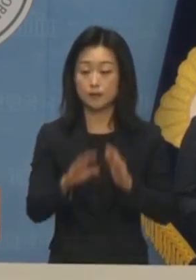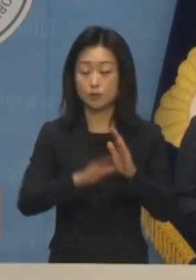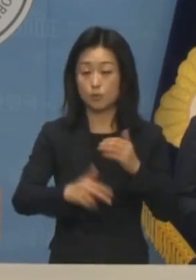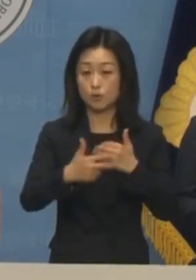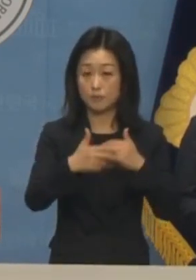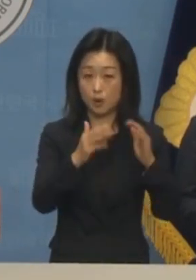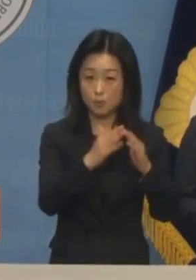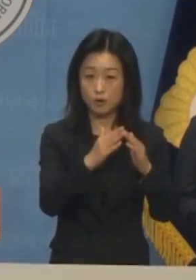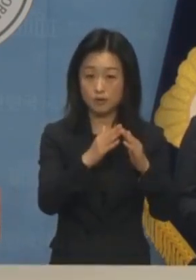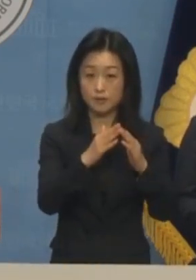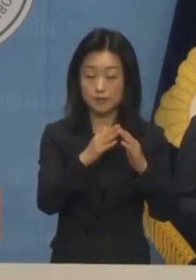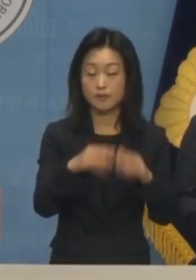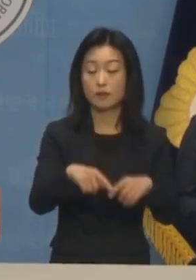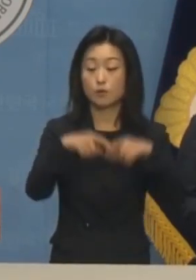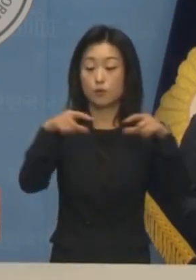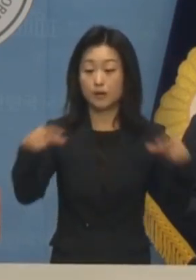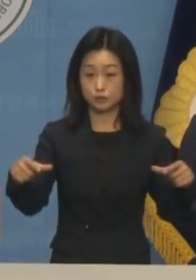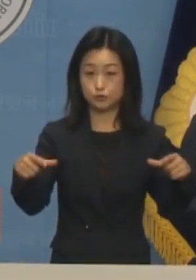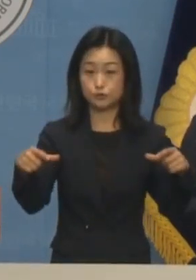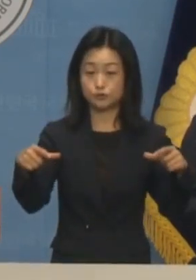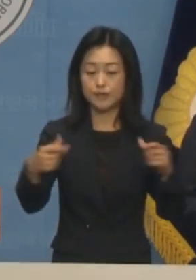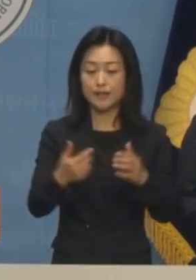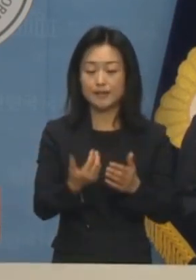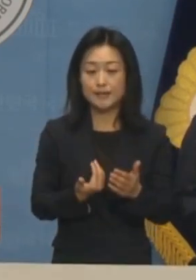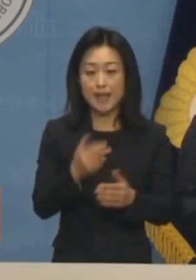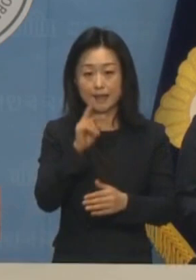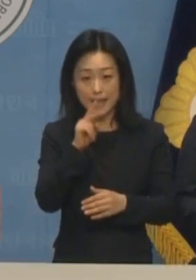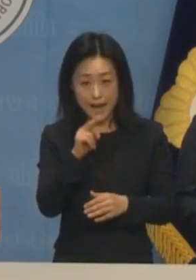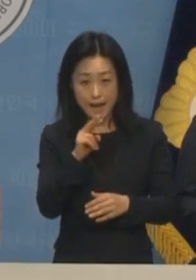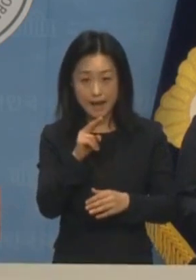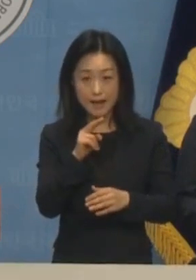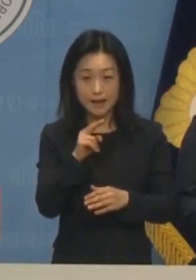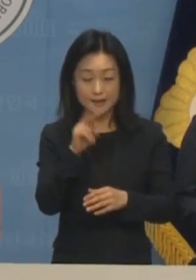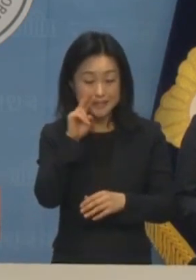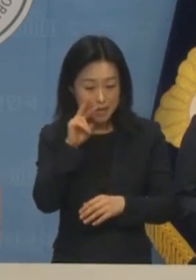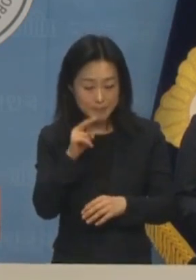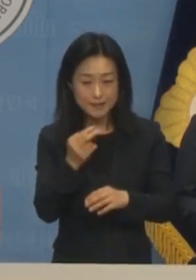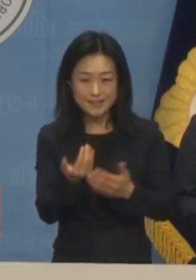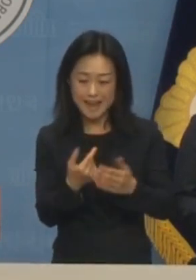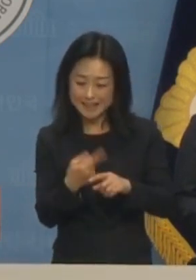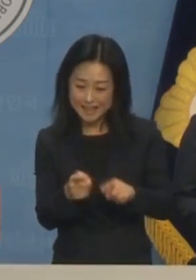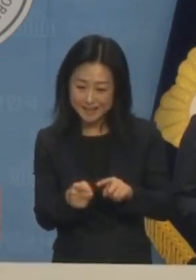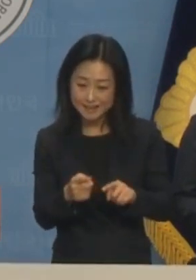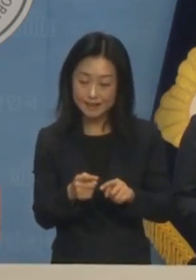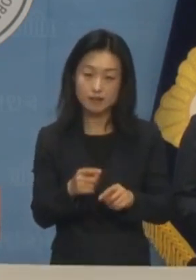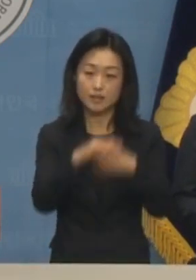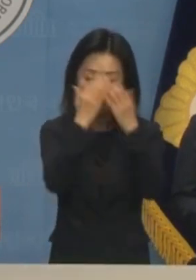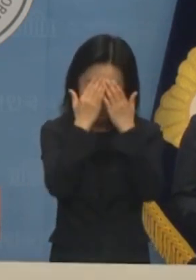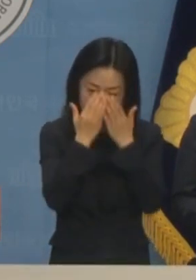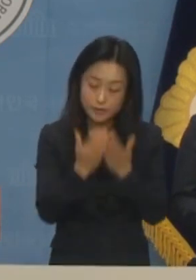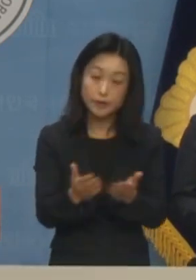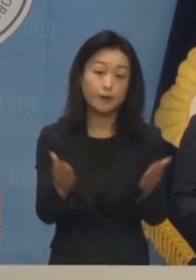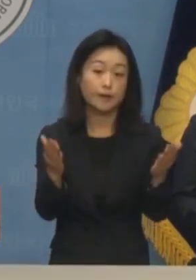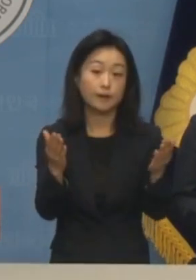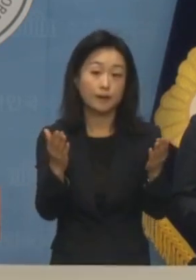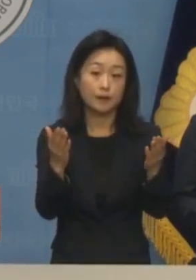공공보건의료기관의 확충 강화를 위한 예비타당성 조사 면제 등을 보건의료기본법에 따른